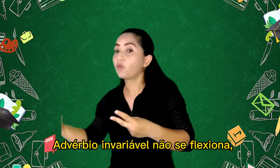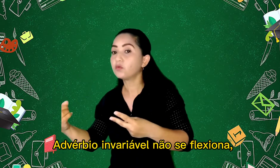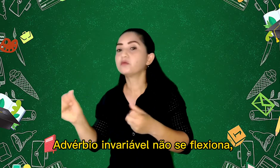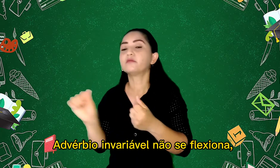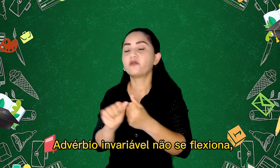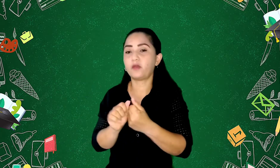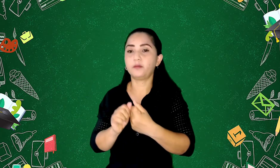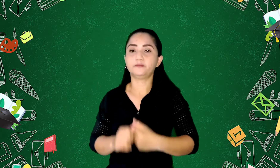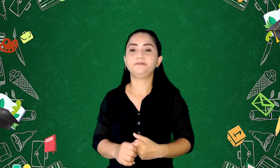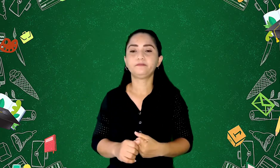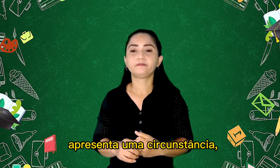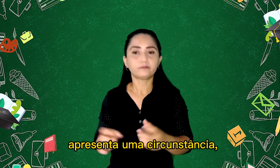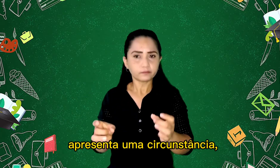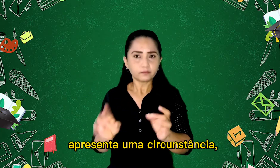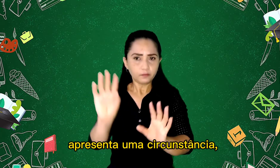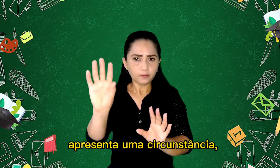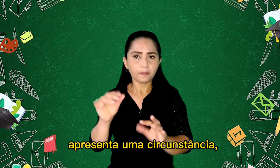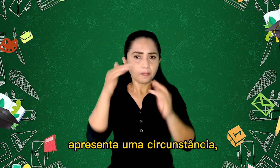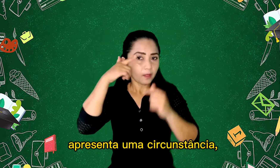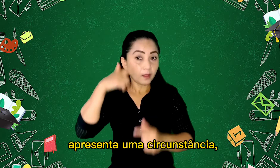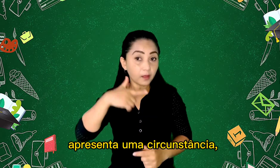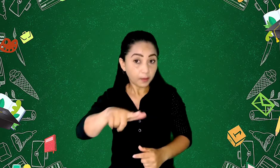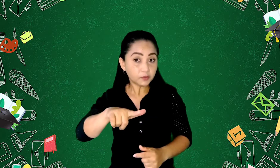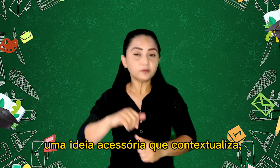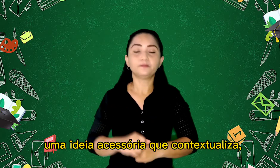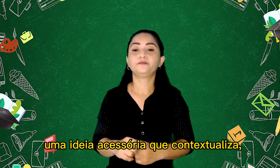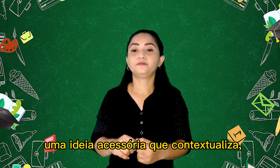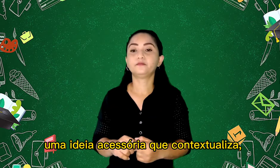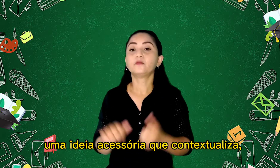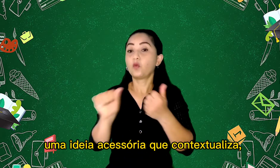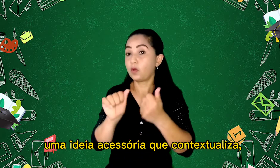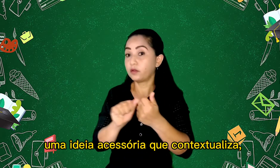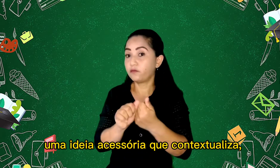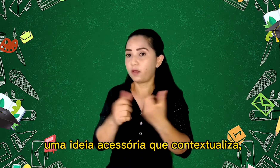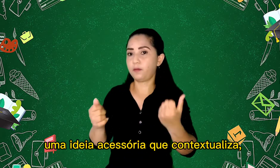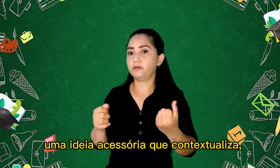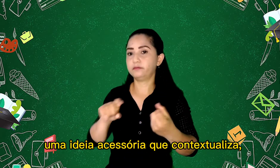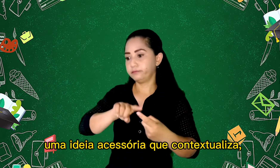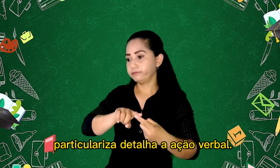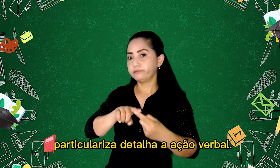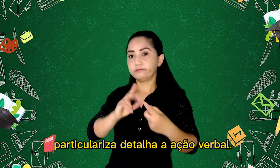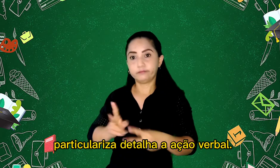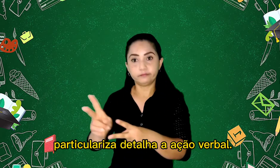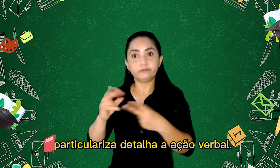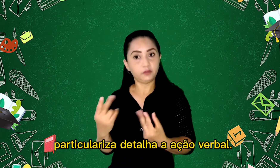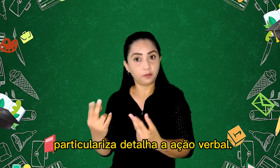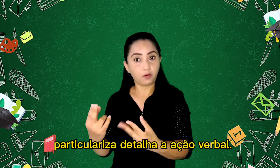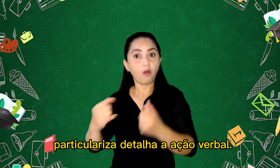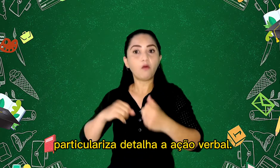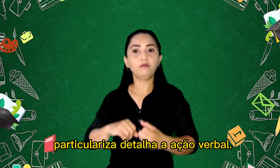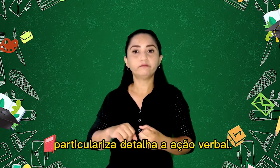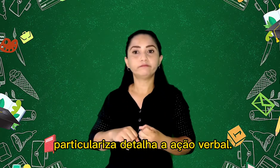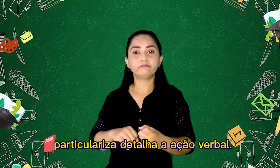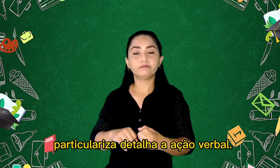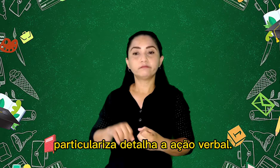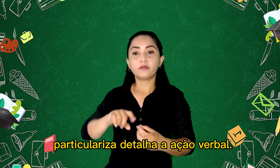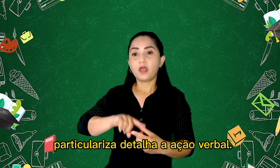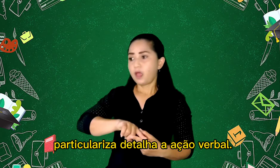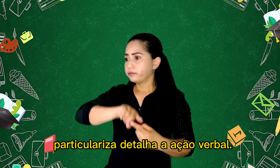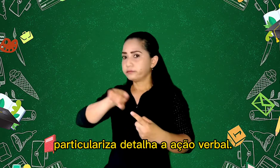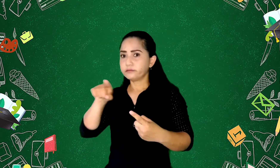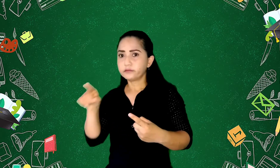não se flexiona, apresenta uma circunstância, uma ideia acessória que contextualiza, particulariza, detalha a